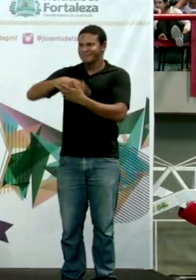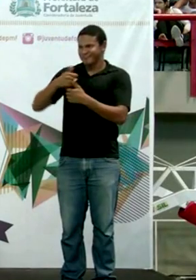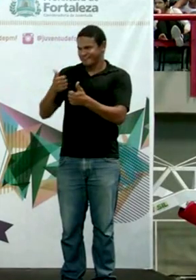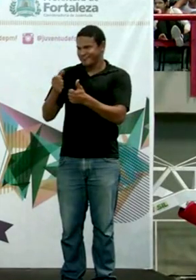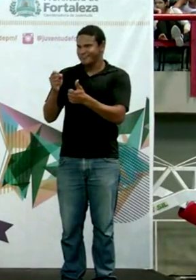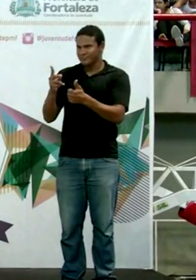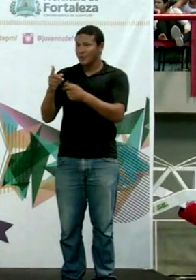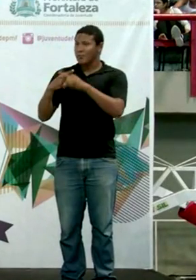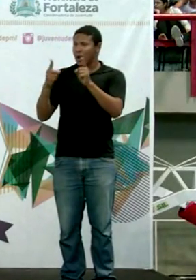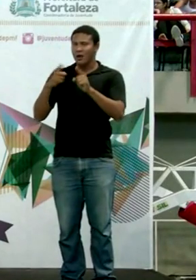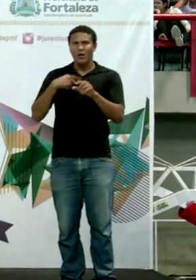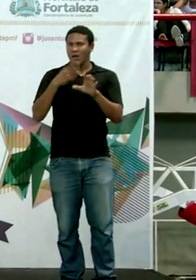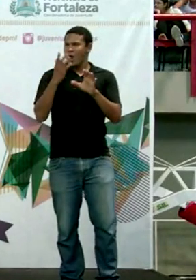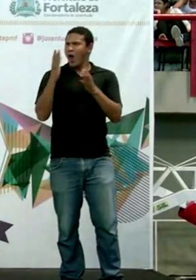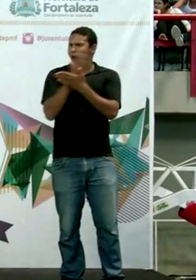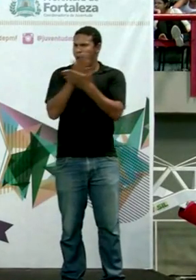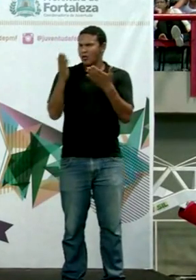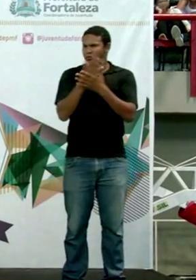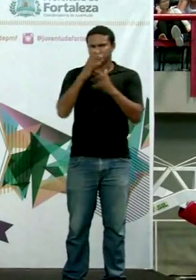homogêneo. Mas em alguns lugares do mundo,